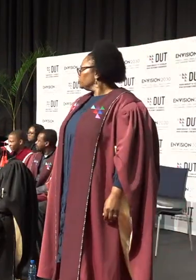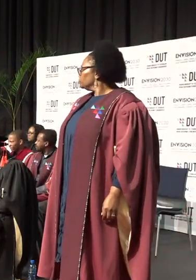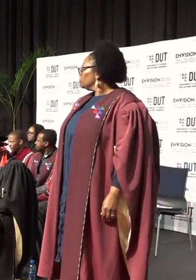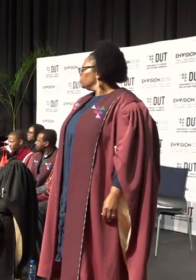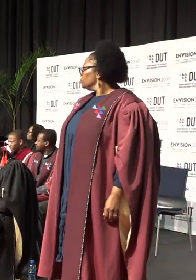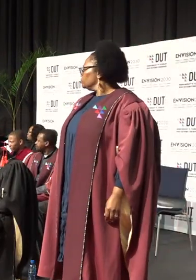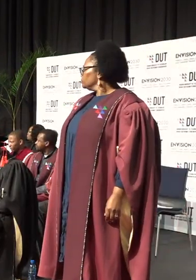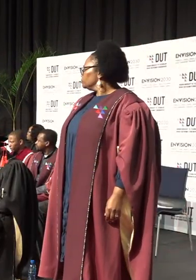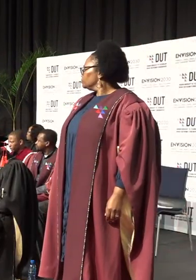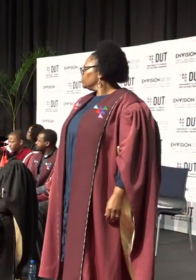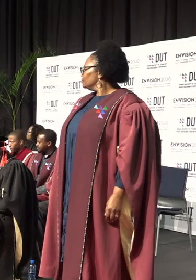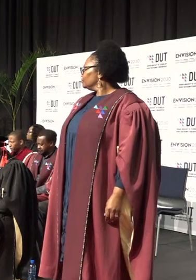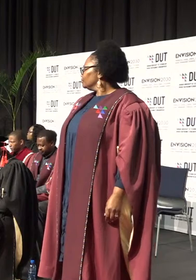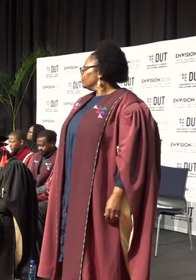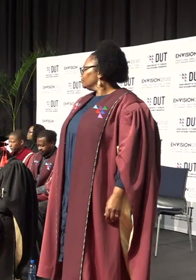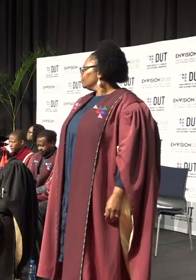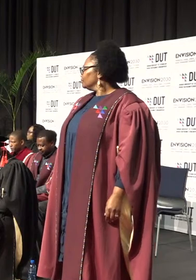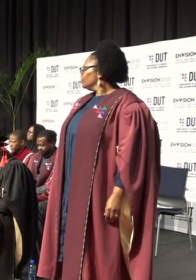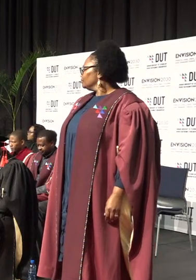Lwandlekazi Gwiji.